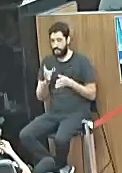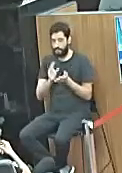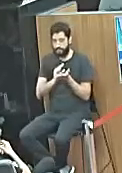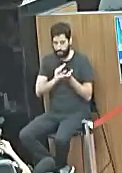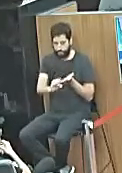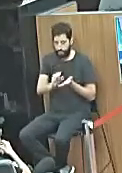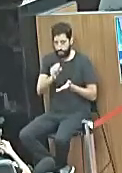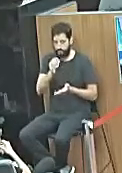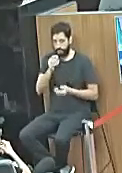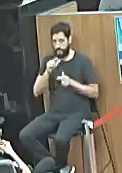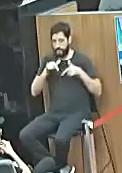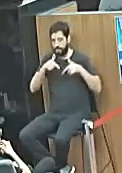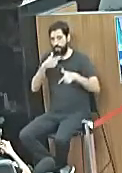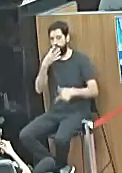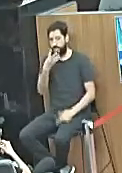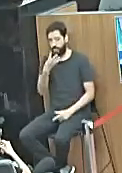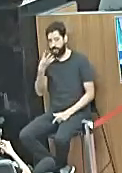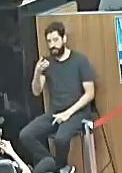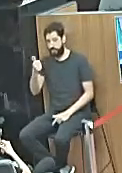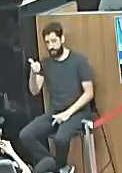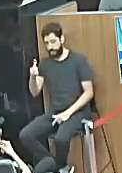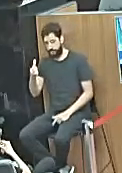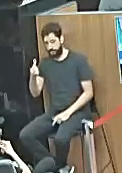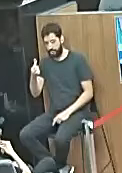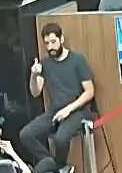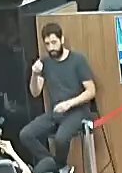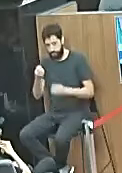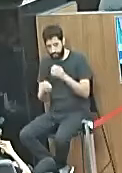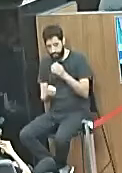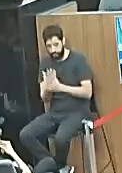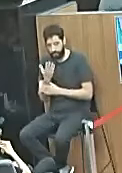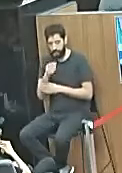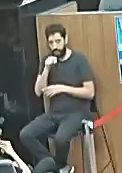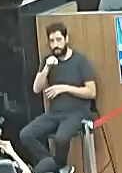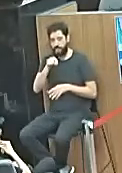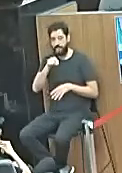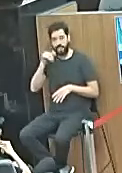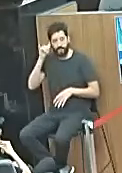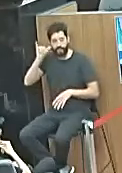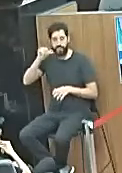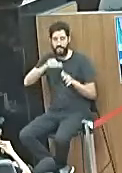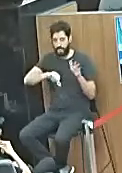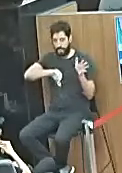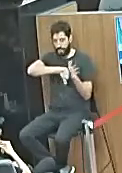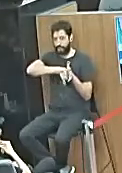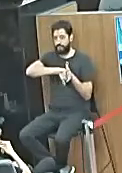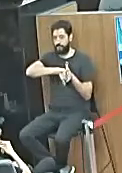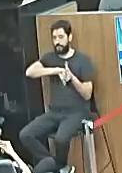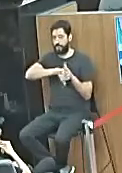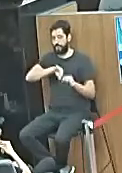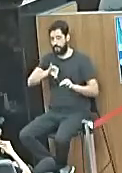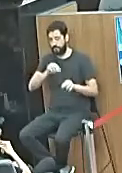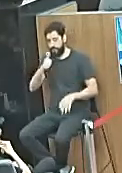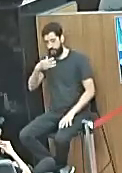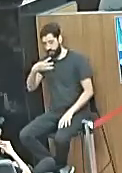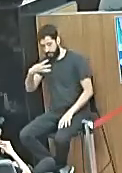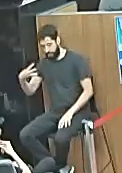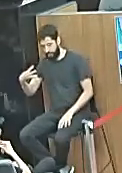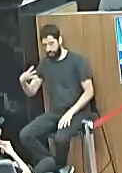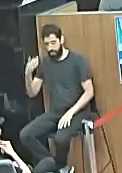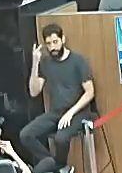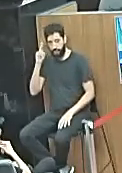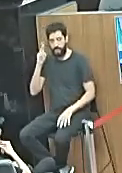ação 4416 implantação de unidades de prevenção à criminalidade do programa 144